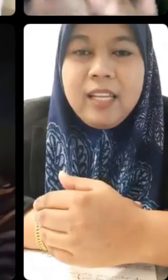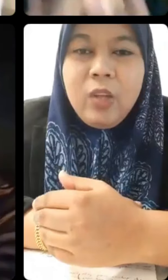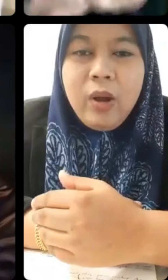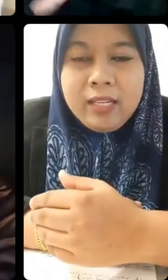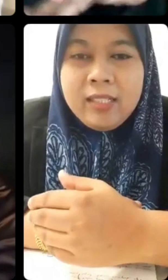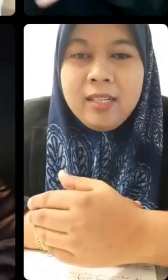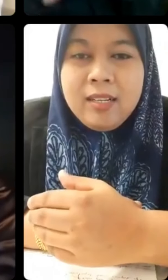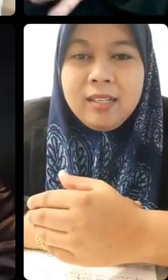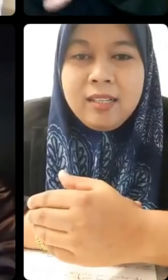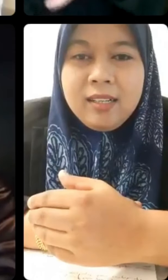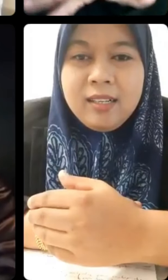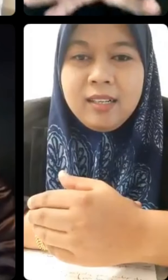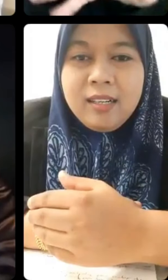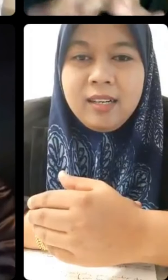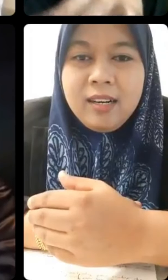Selepas TikTok ada,